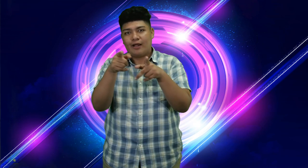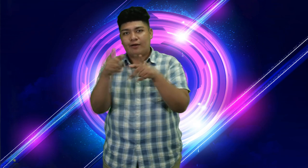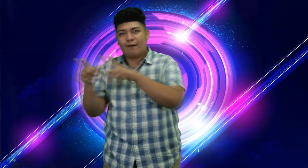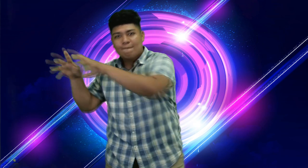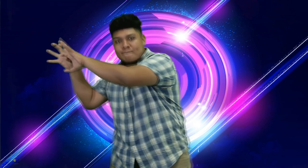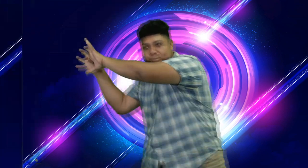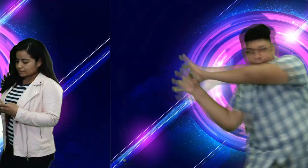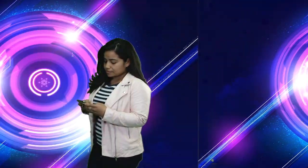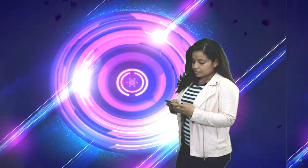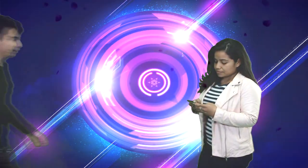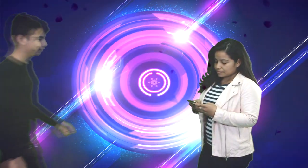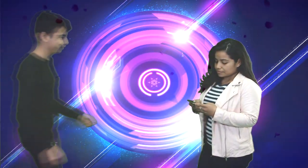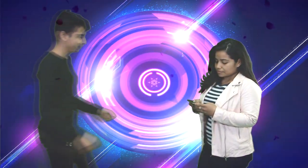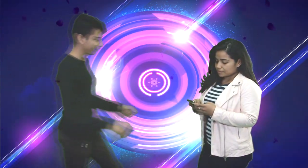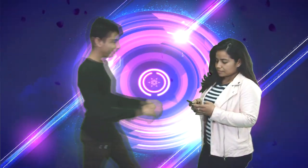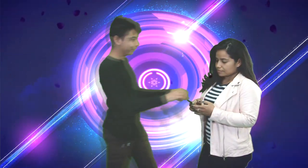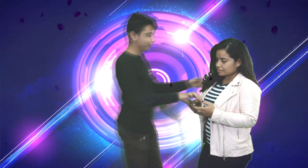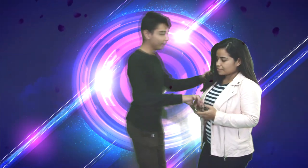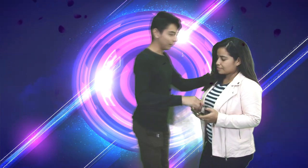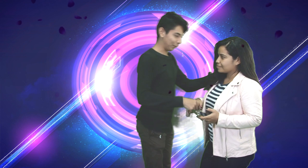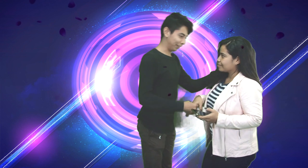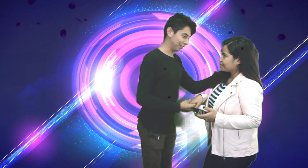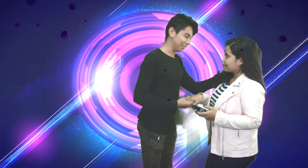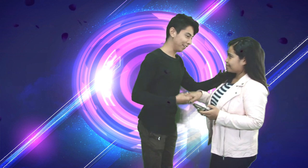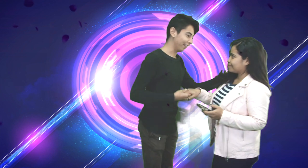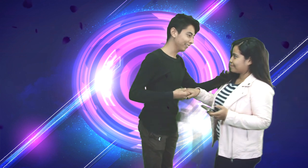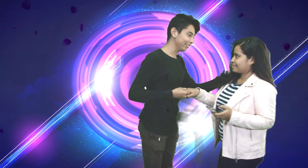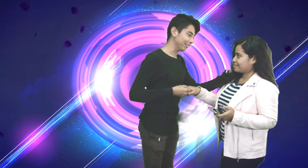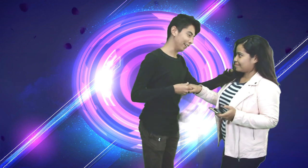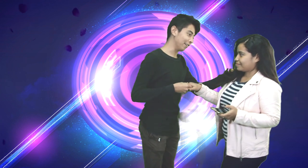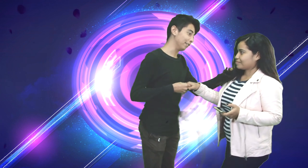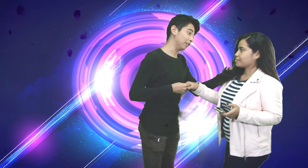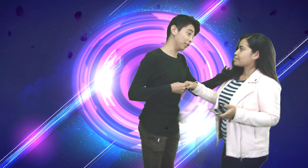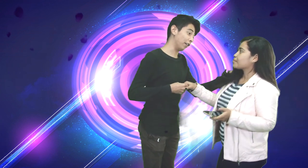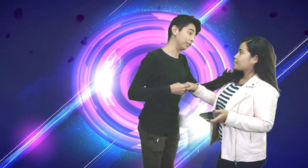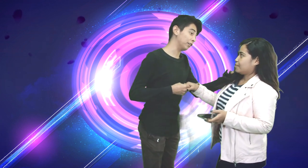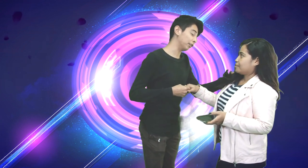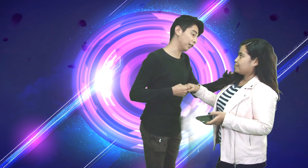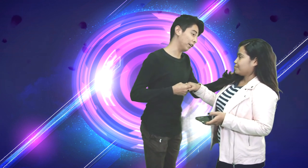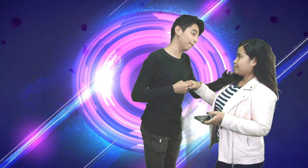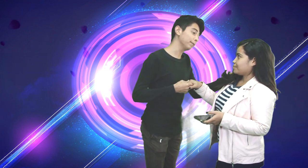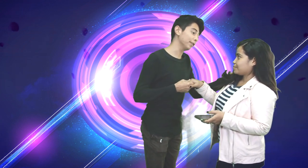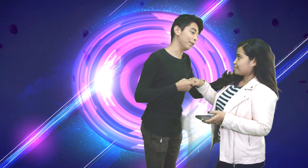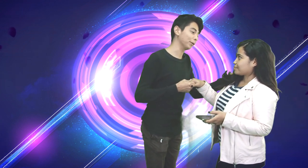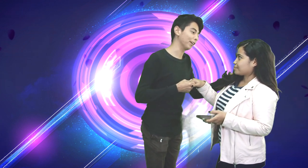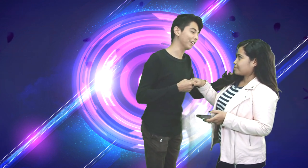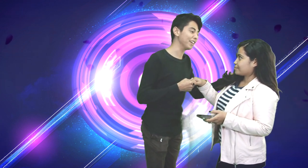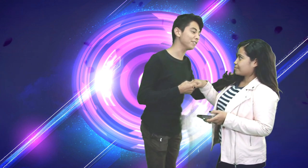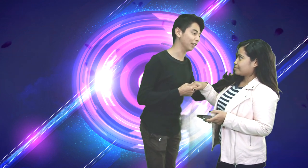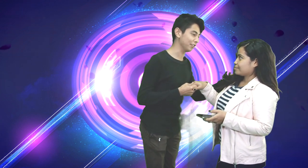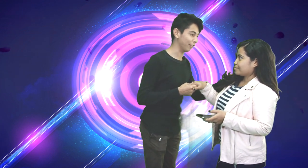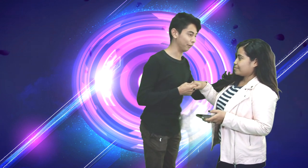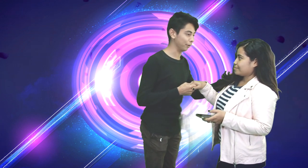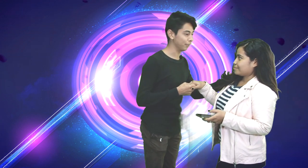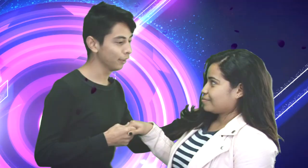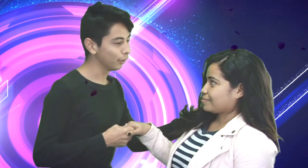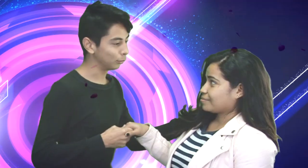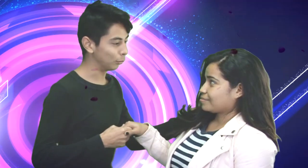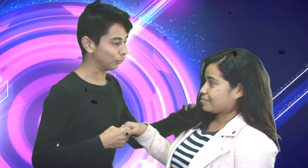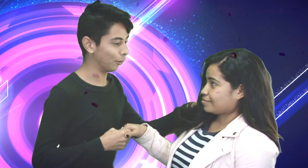hubieron hoy la xiv quería decirte que te veo tan kling del tus ojos